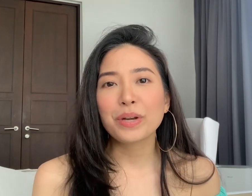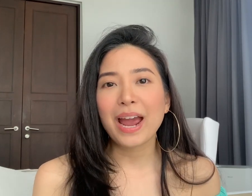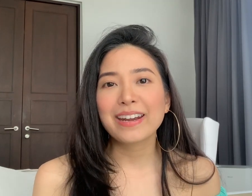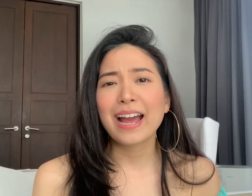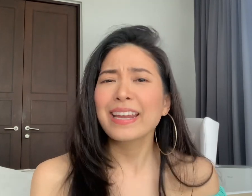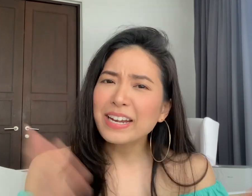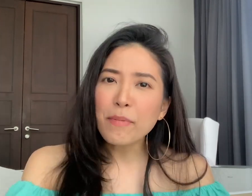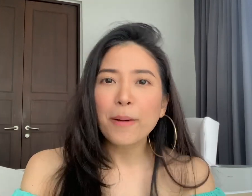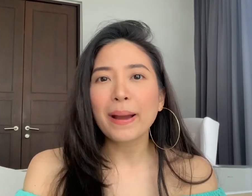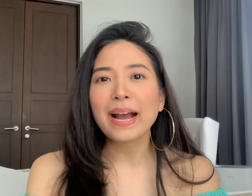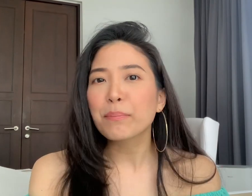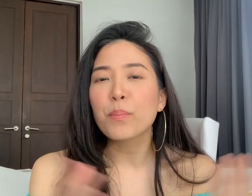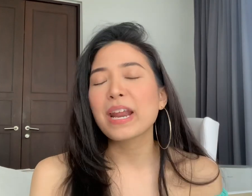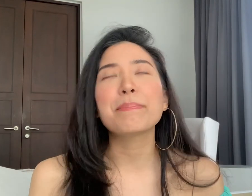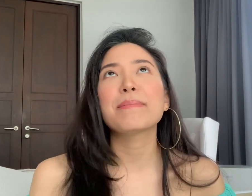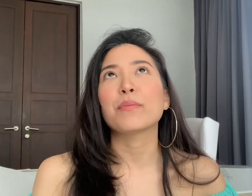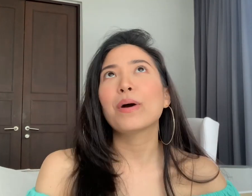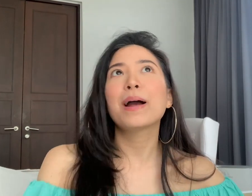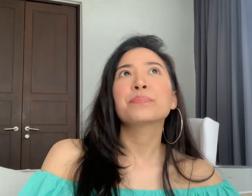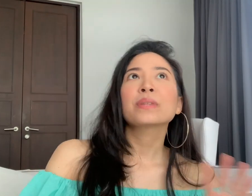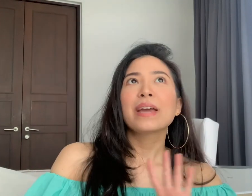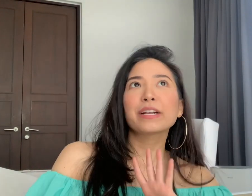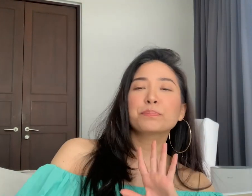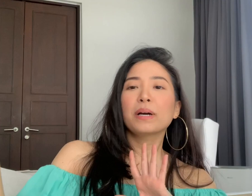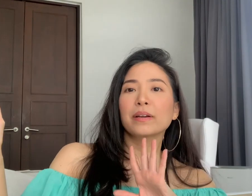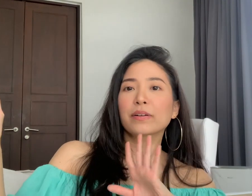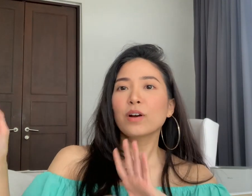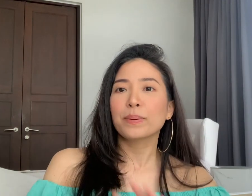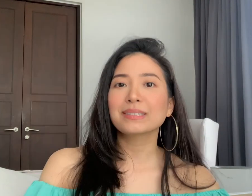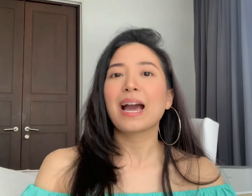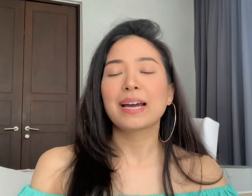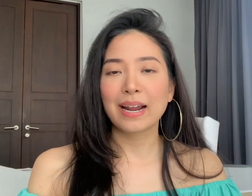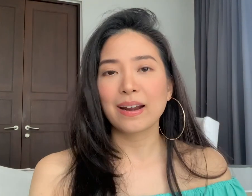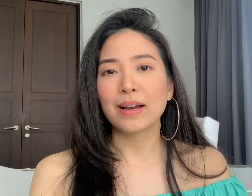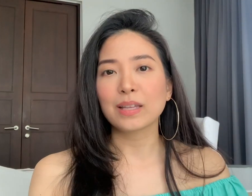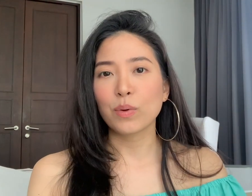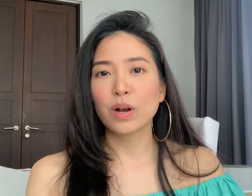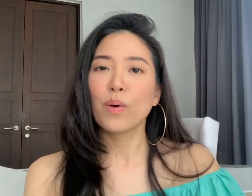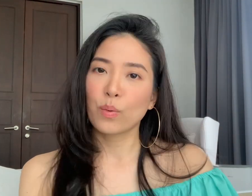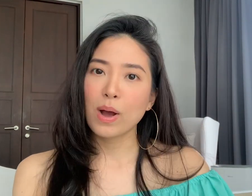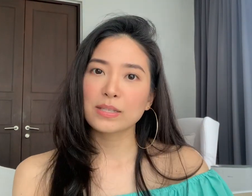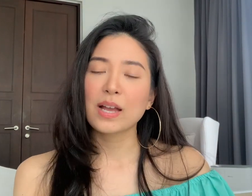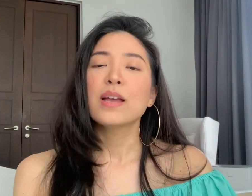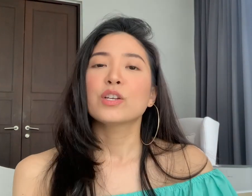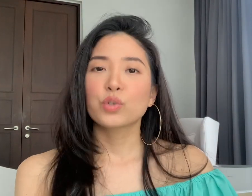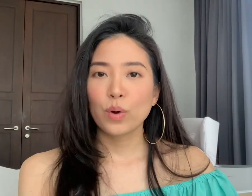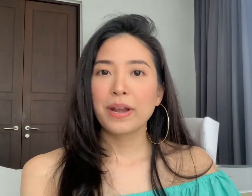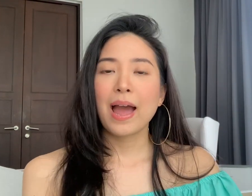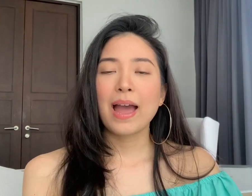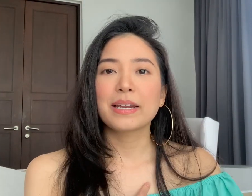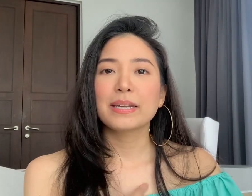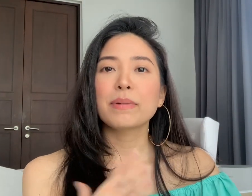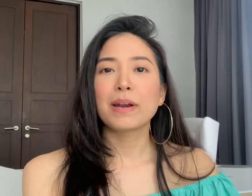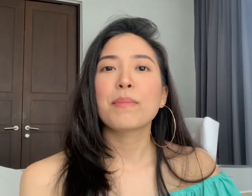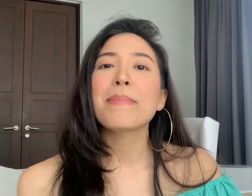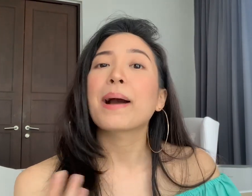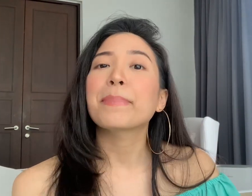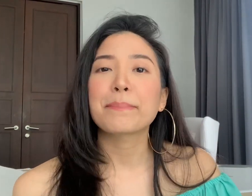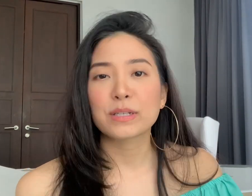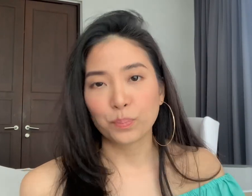RIGHTอยางทบอกไปค่ผมไมได้เป็แบบว่าExpert ในเรื่ขภาษาอะไรนะคะแต่วากหวงว่จะช่วยได้อัี้เหมือนเรามาแ่งปนประส